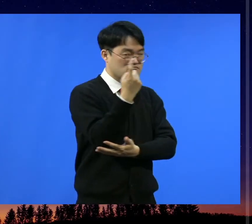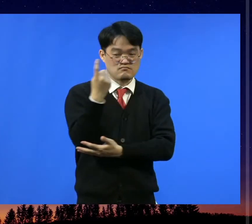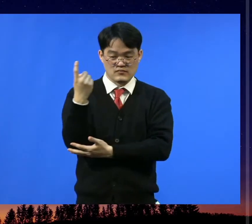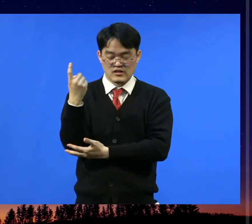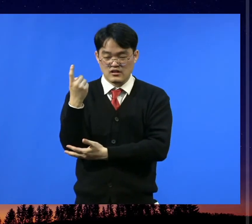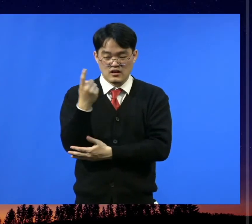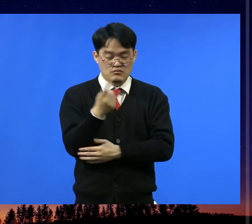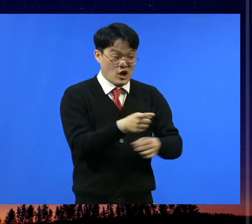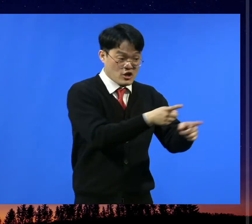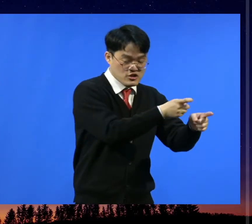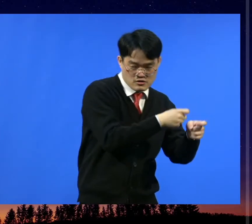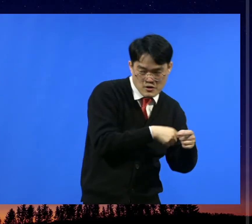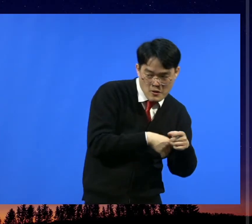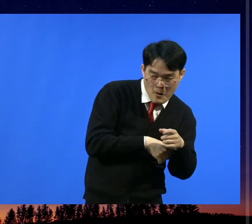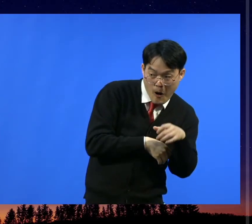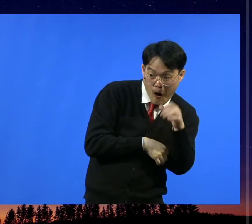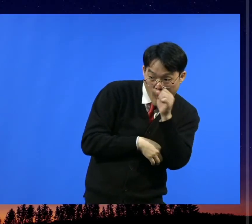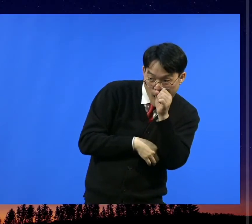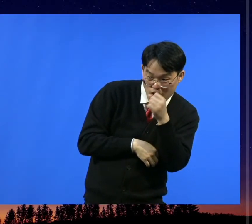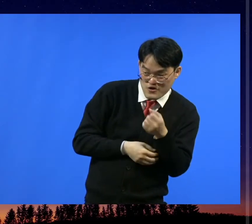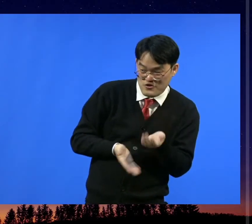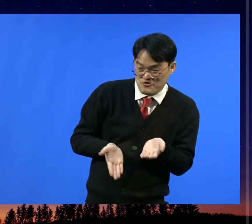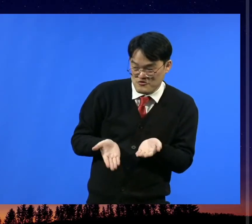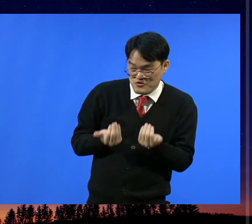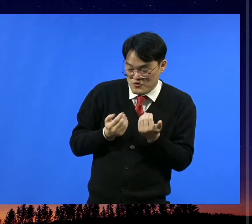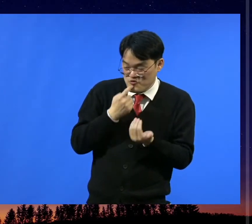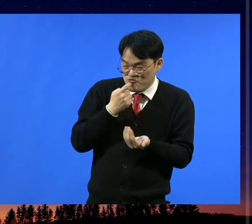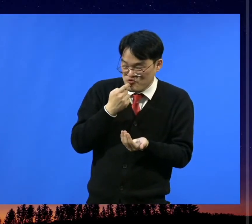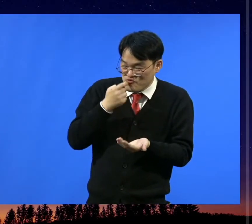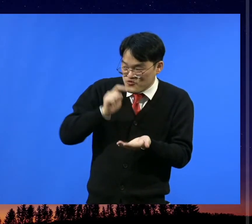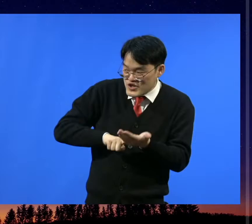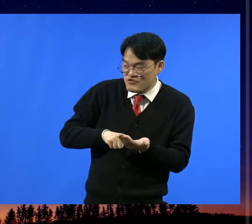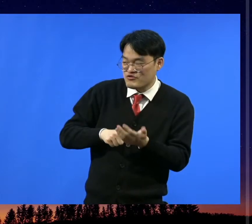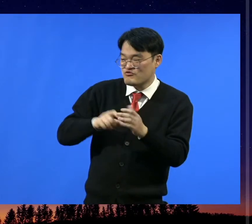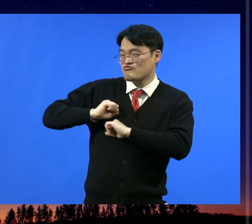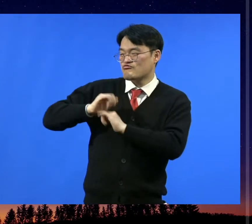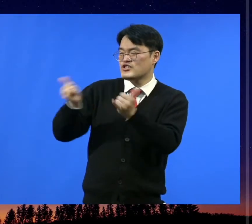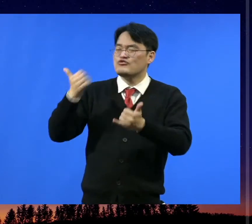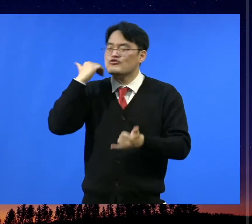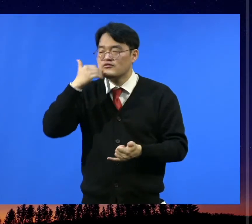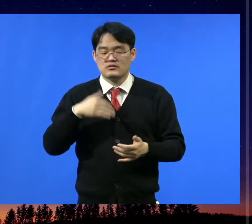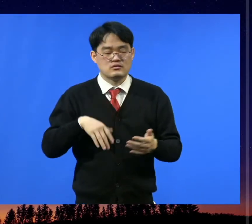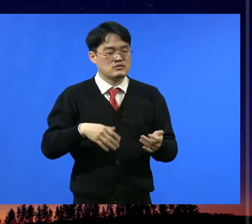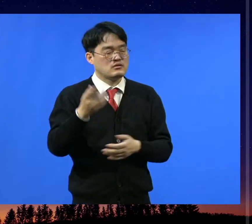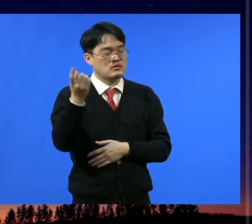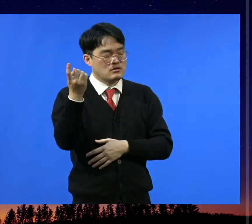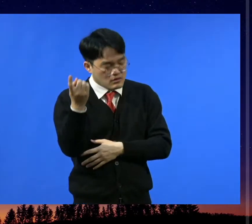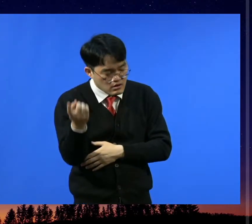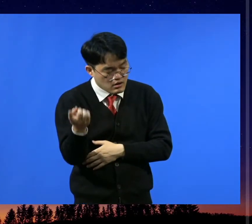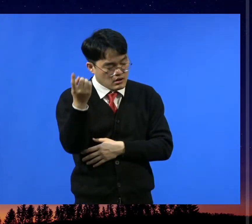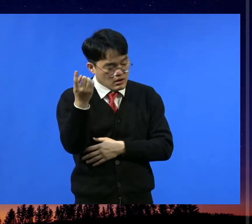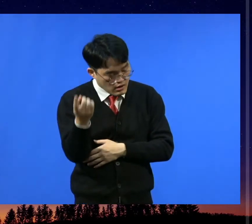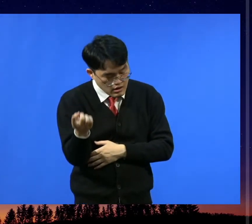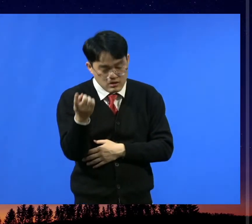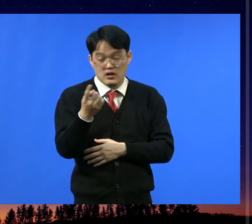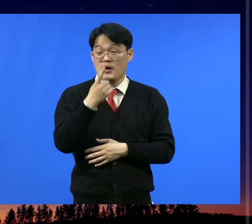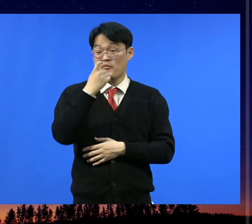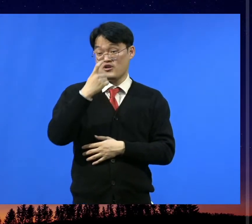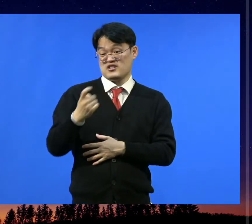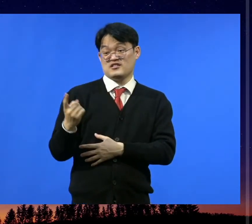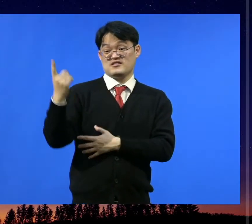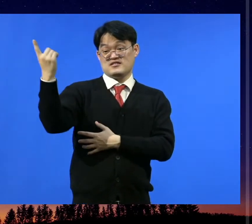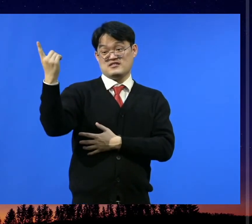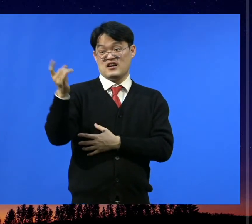군인은 어떤 군인일까요? 졸고 있는 군인이에요. 뭐 굉장히 멋있는 총하고 다